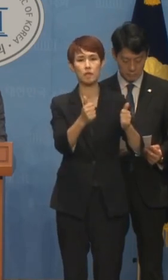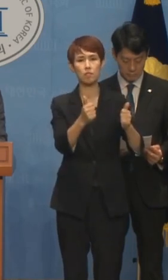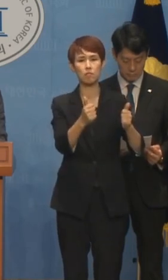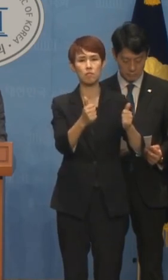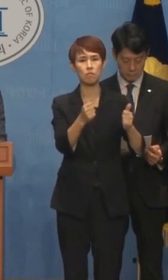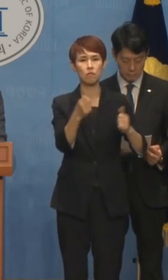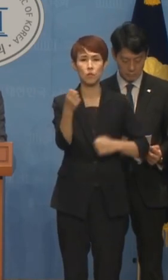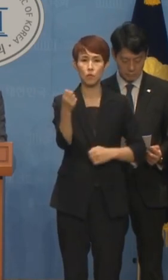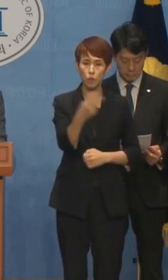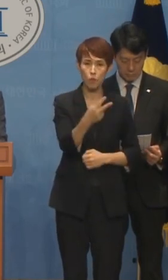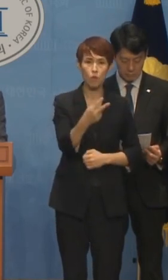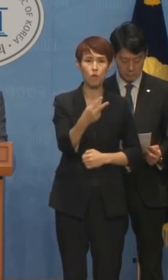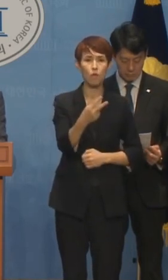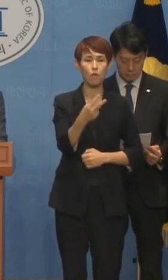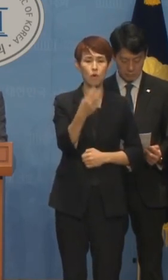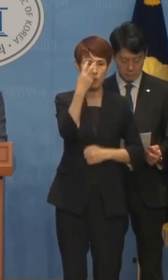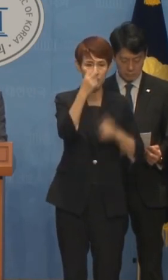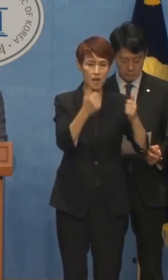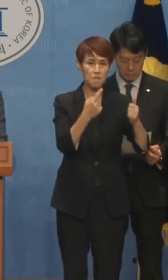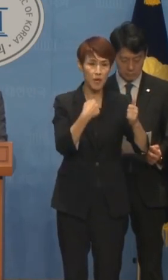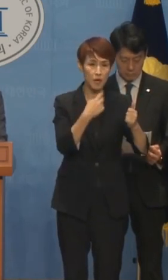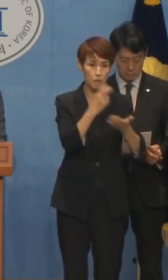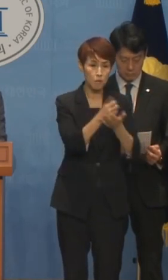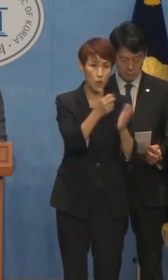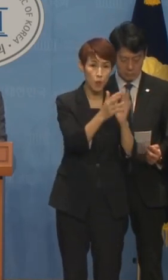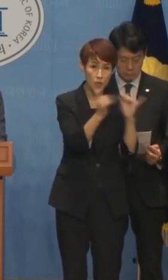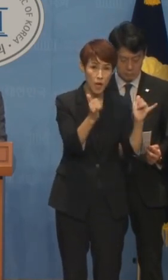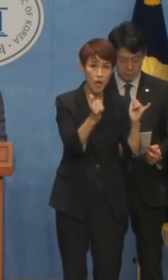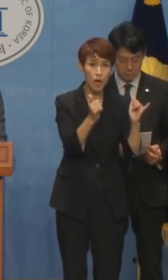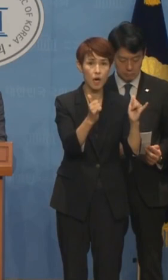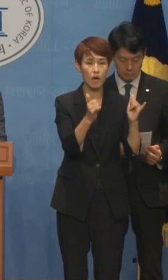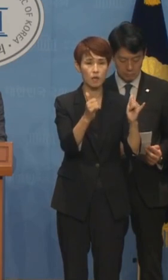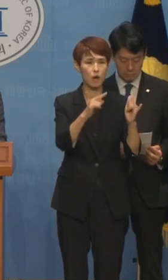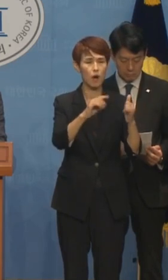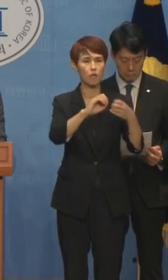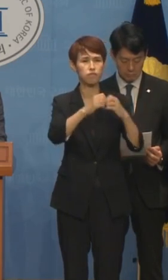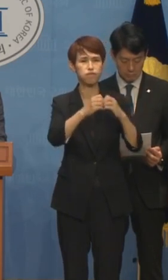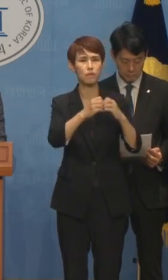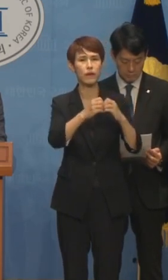검찰은 물론 검찰 출신 변호사에게서도 진술